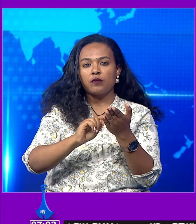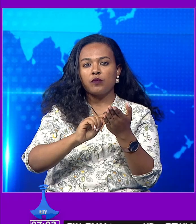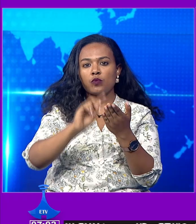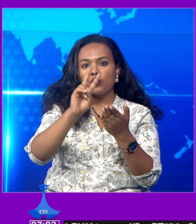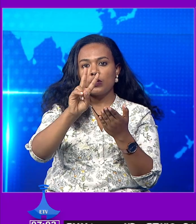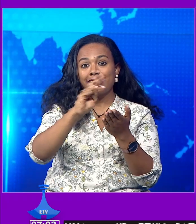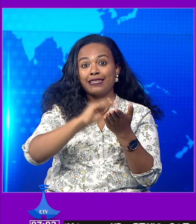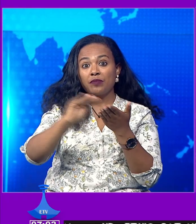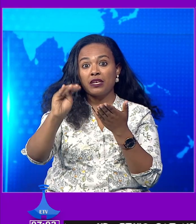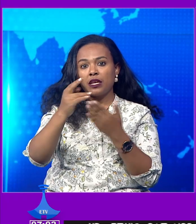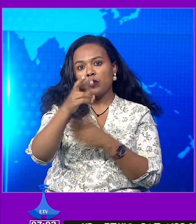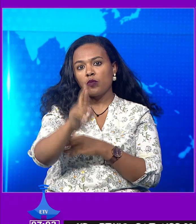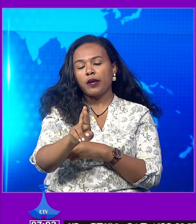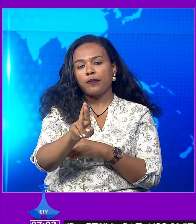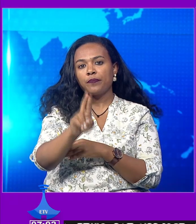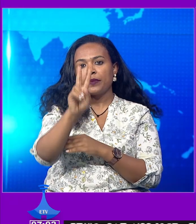7.2 ሚሊዮን ወይም